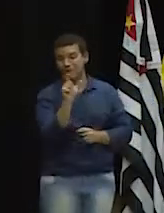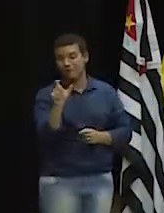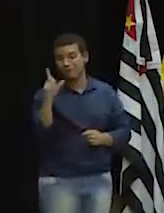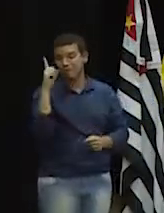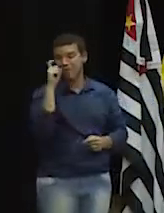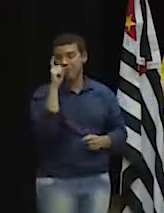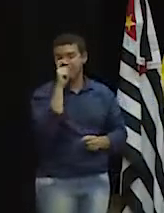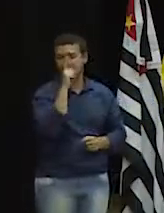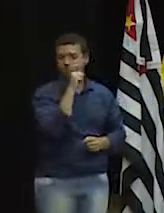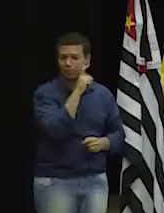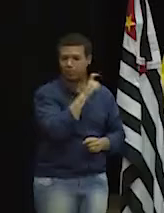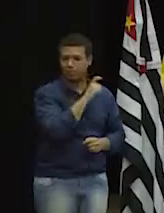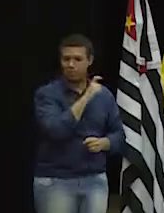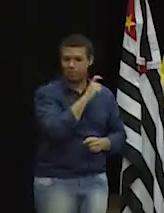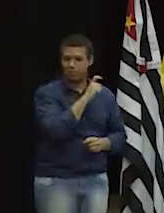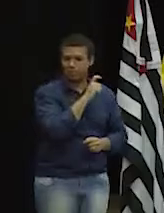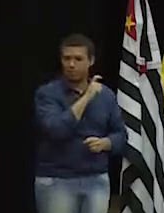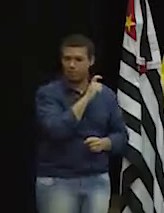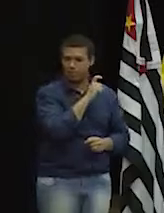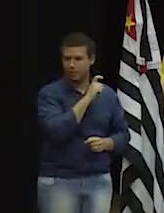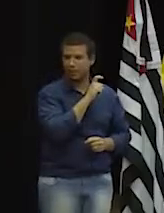É porque tem muitas palavras difíceis.